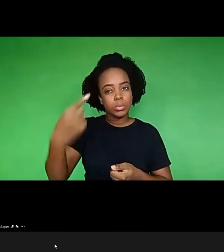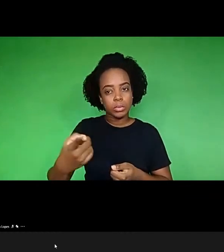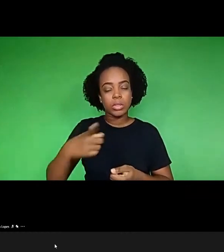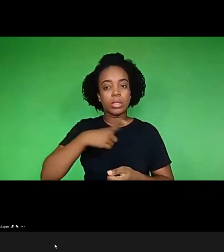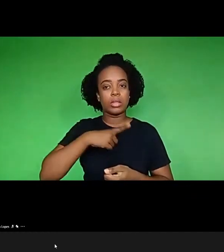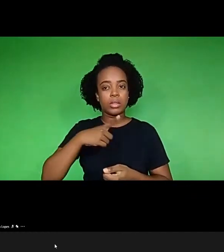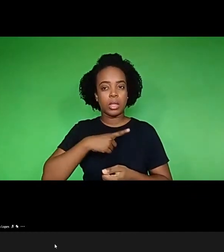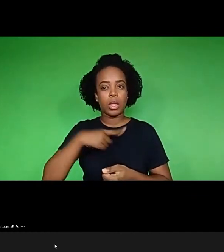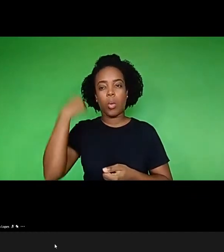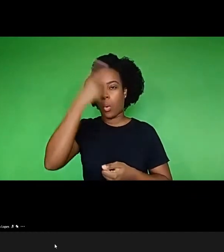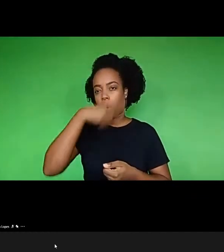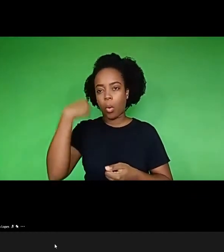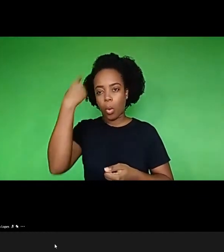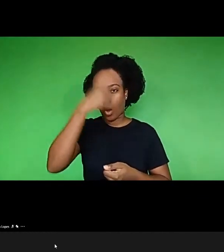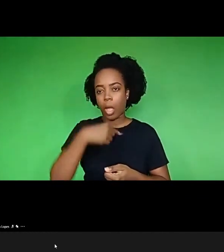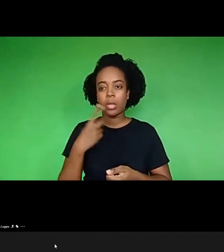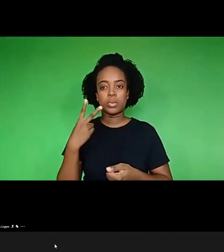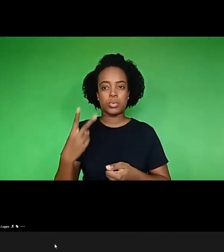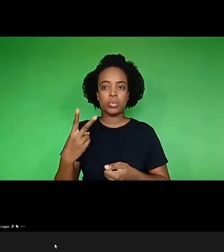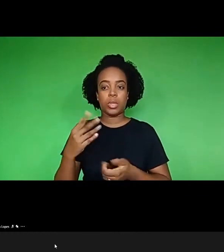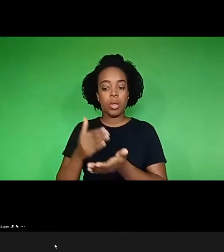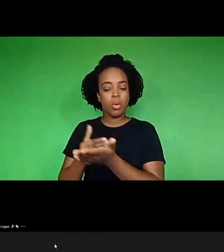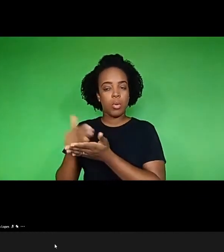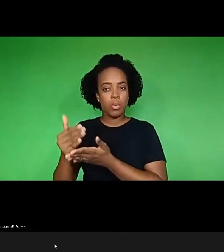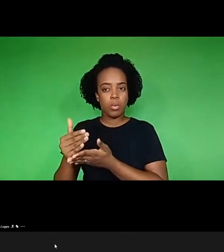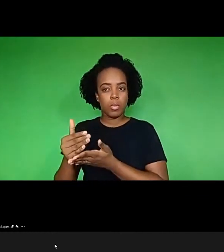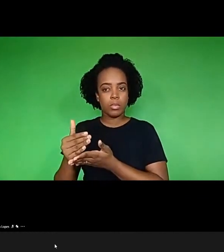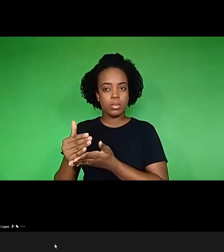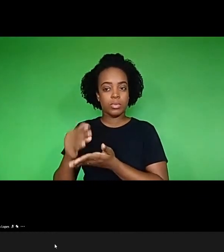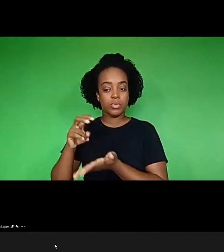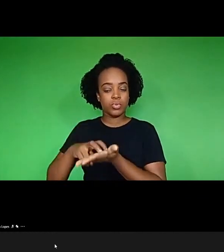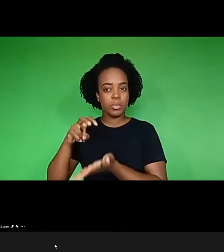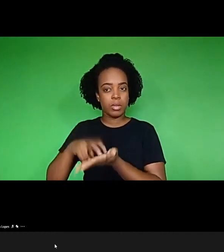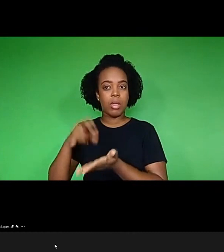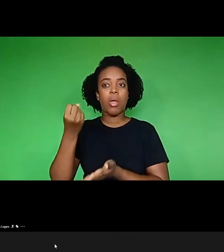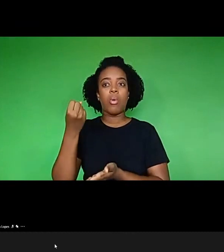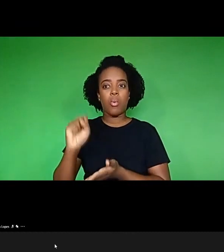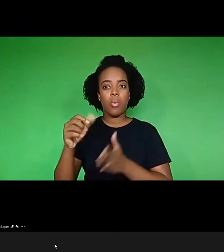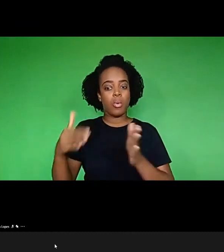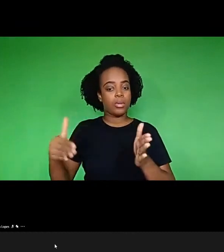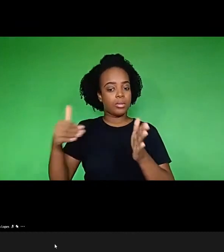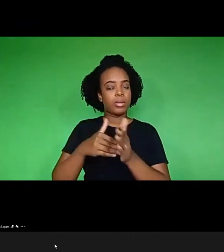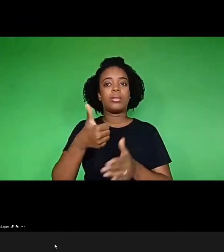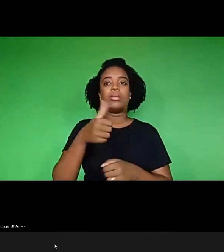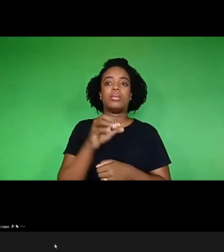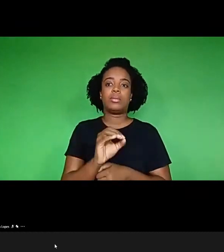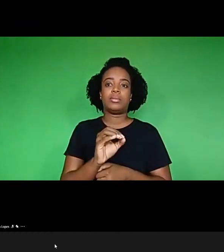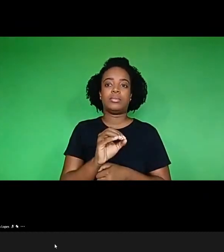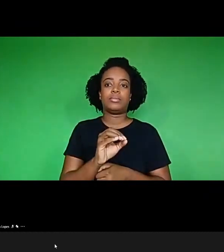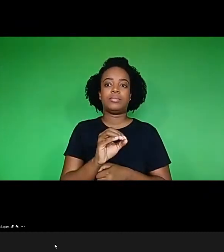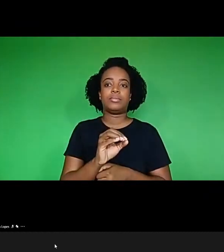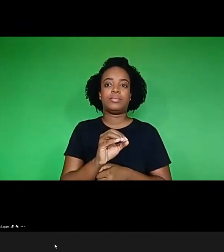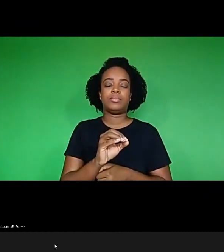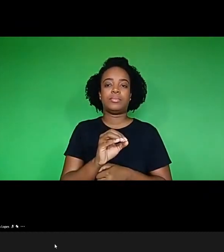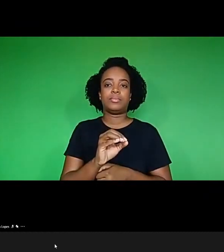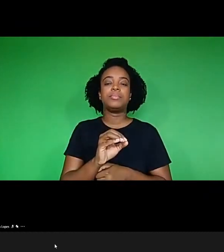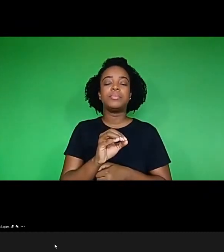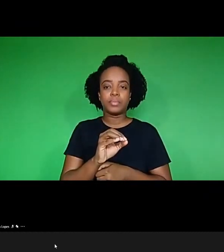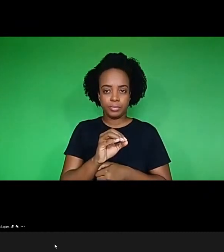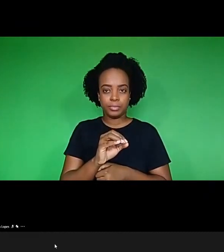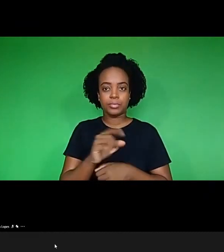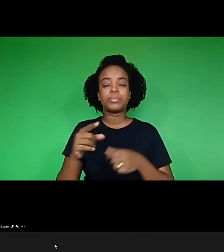manhã, as atividades síncronas das turmas do integrado. A turma do primeiro A e do primeiro